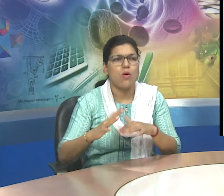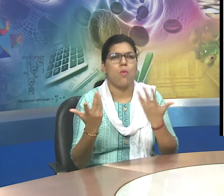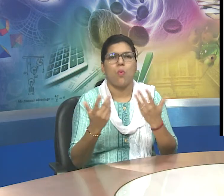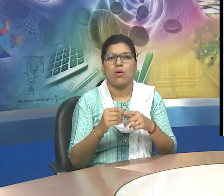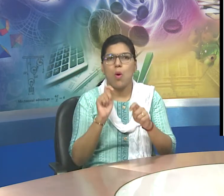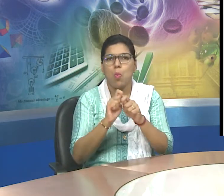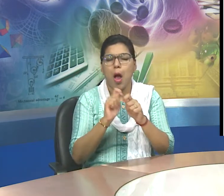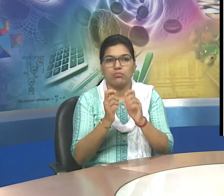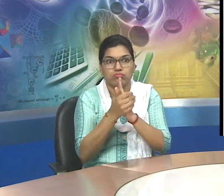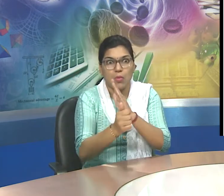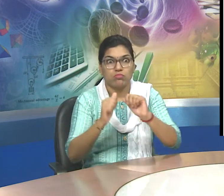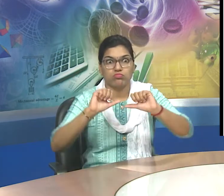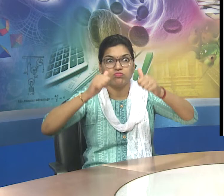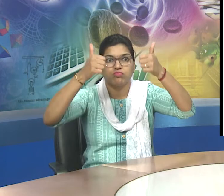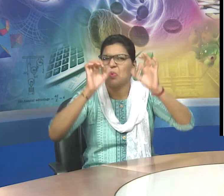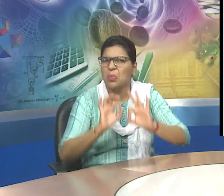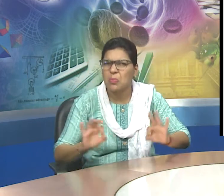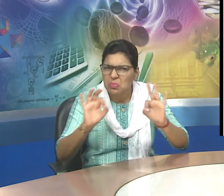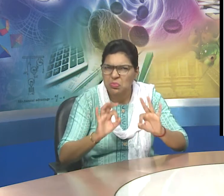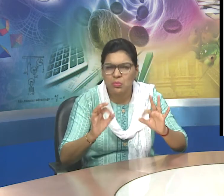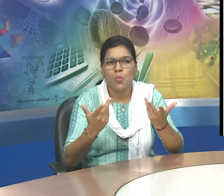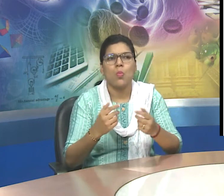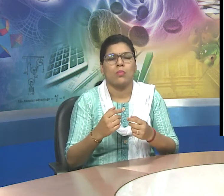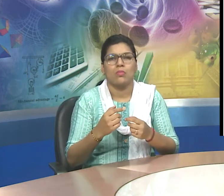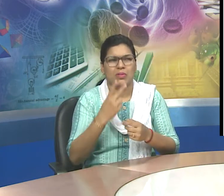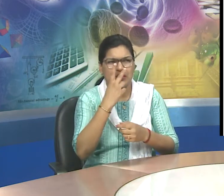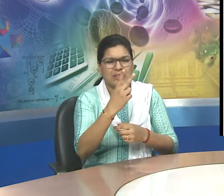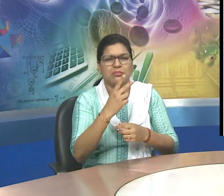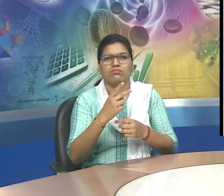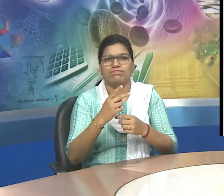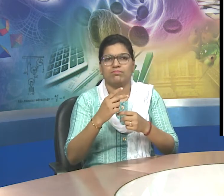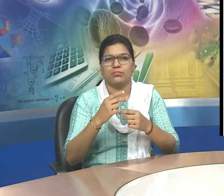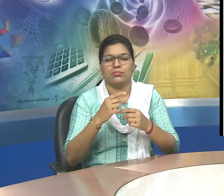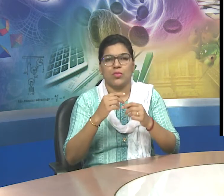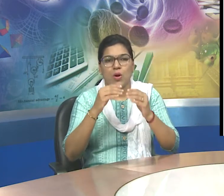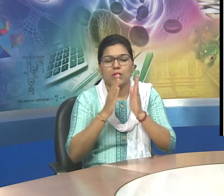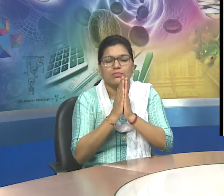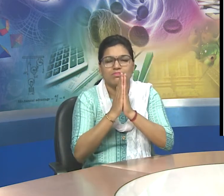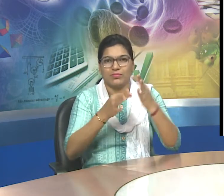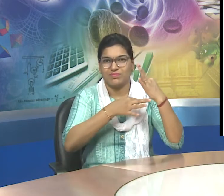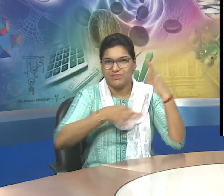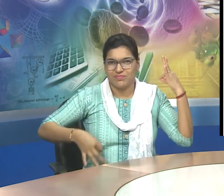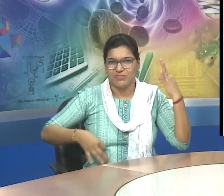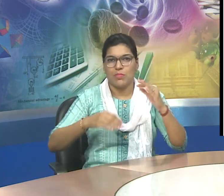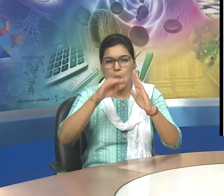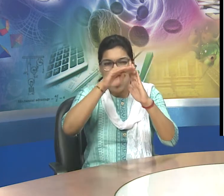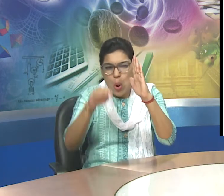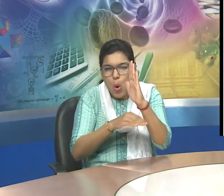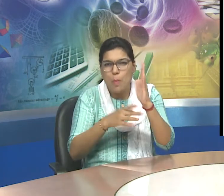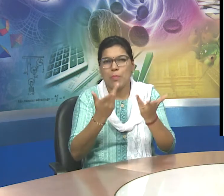जैसे यदि किसी का मानसिक स्तर थोड़ा कम है तो सब लोग उसको बार बार कुछ कहें कि भाई